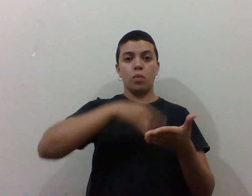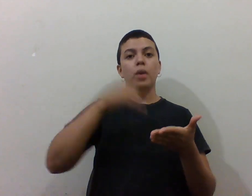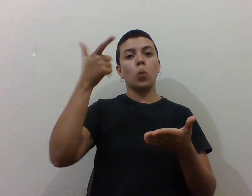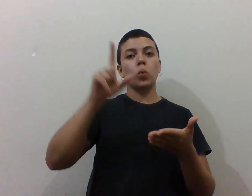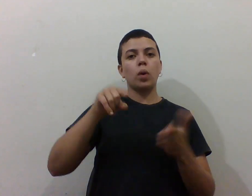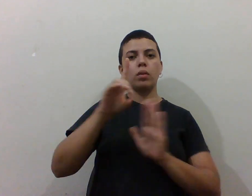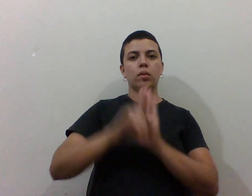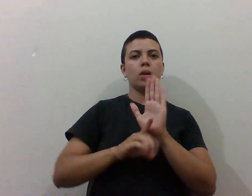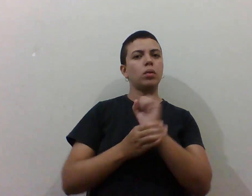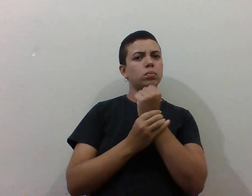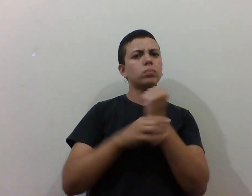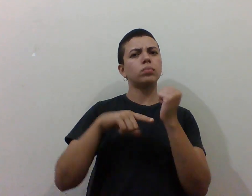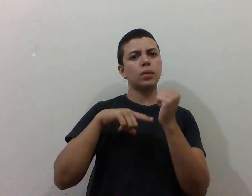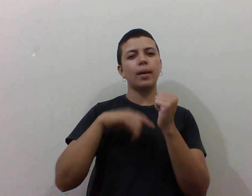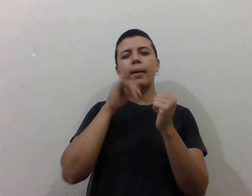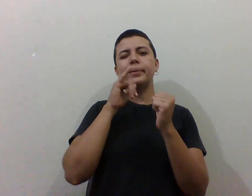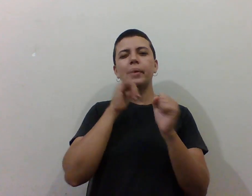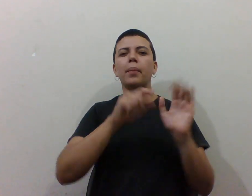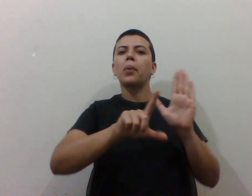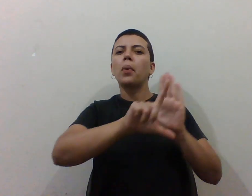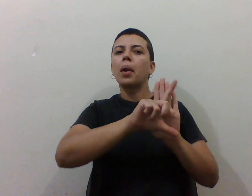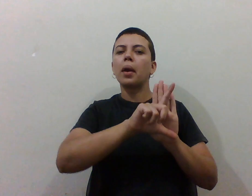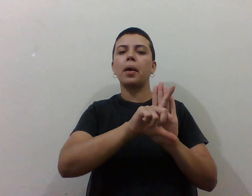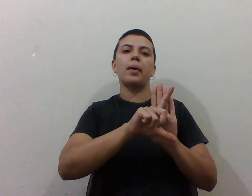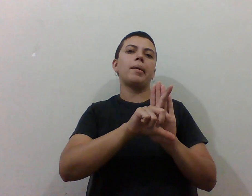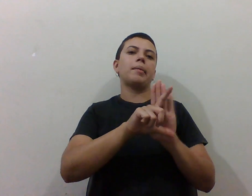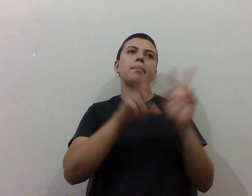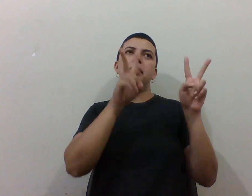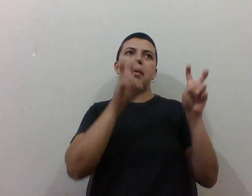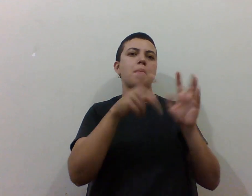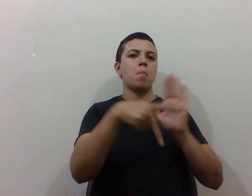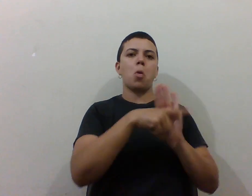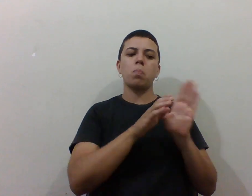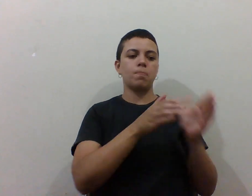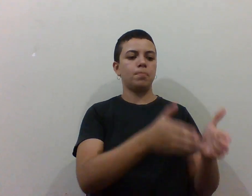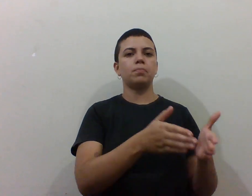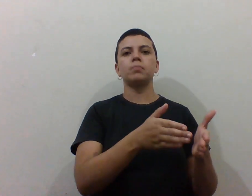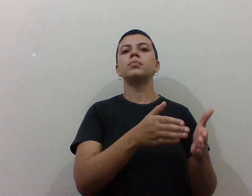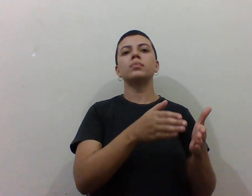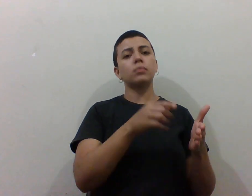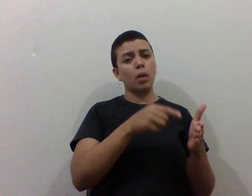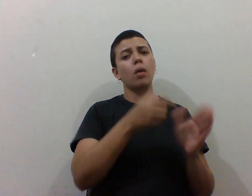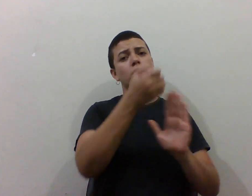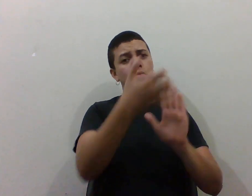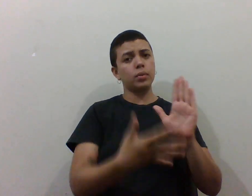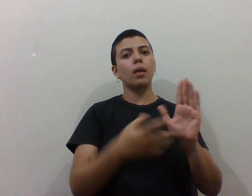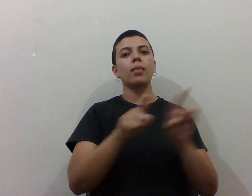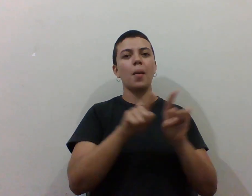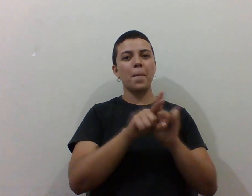é comum que uma lei em um determinado tema, em um determinado setor fale também sobre direitos fundamentais